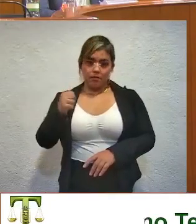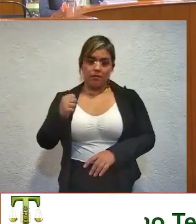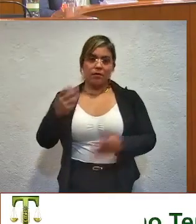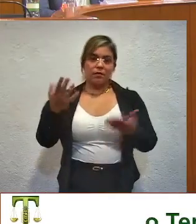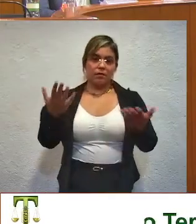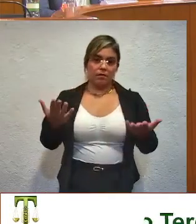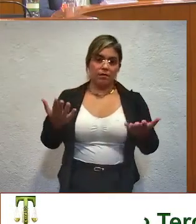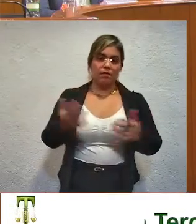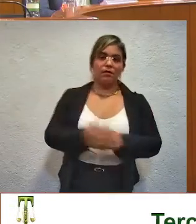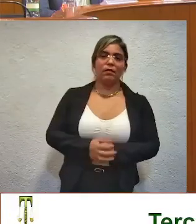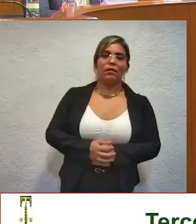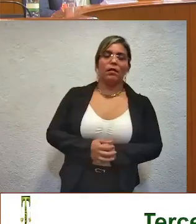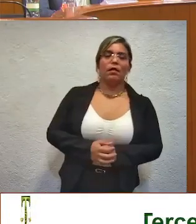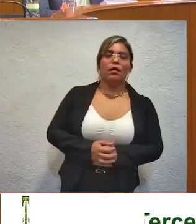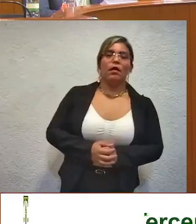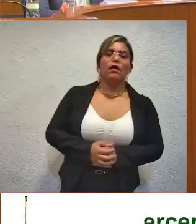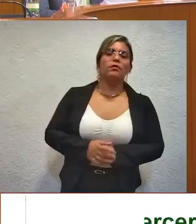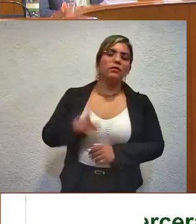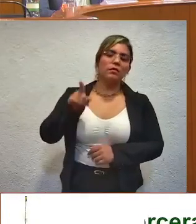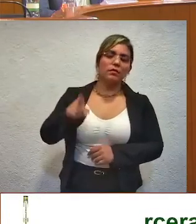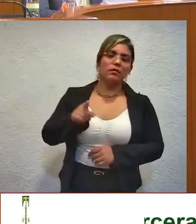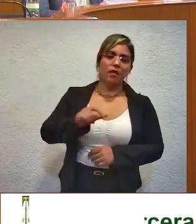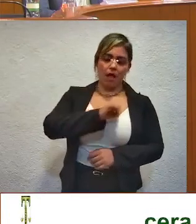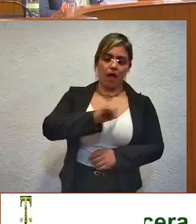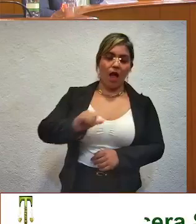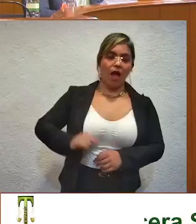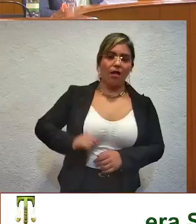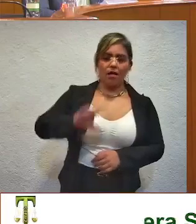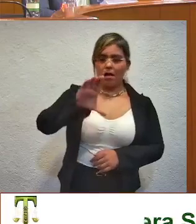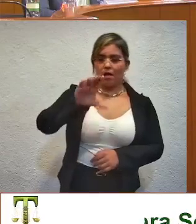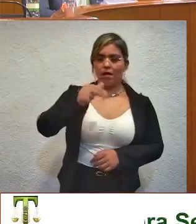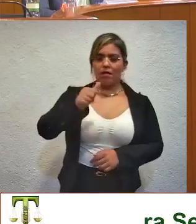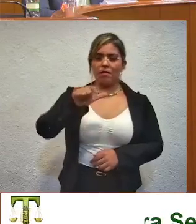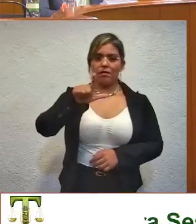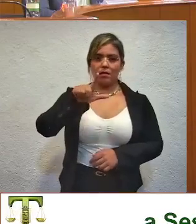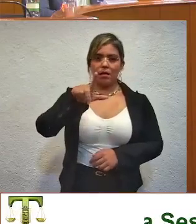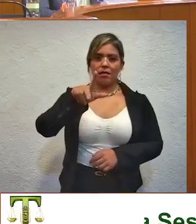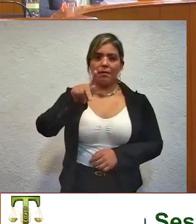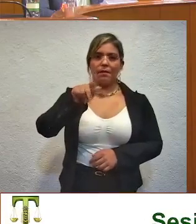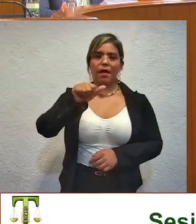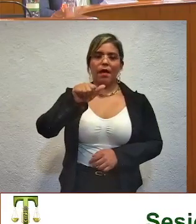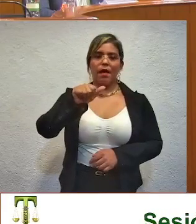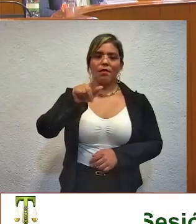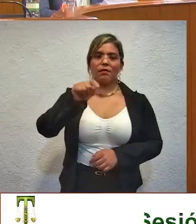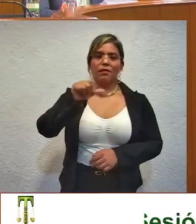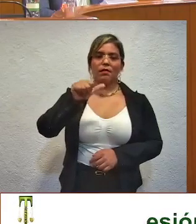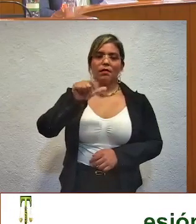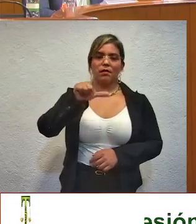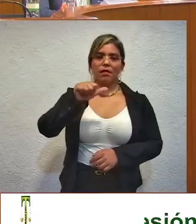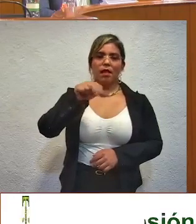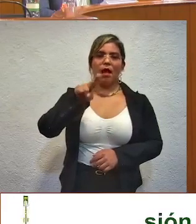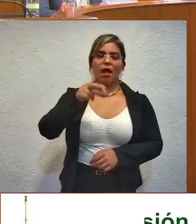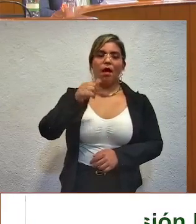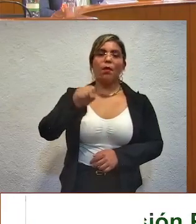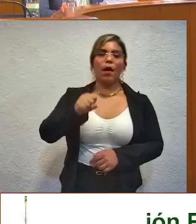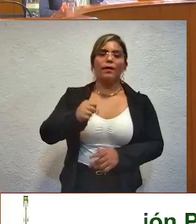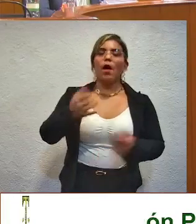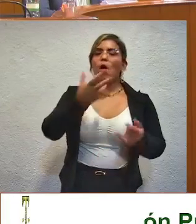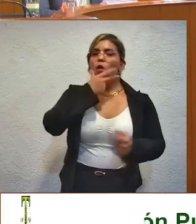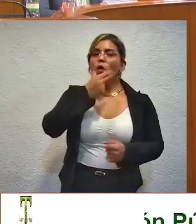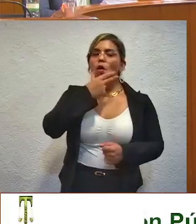por Dato Protegido en contra del Ayuntamiento de Xalpatláhuac Guerrero, el presidente y el tesorero municipal del mismo